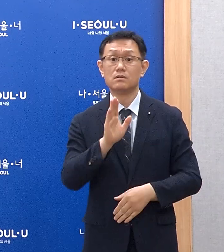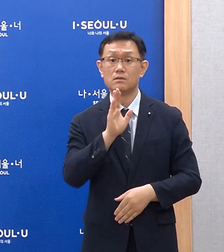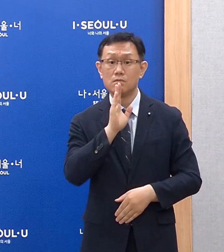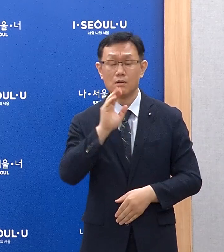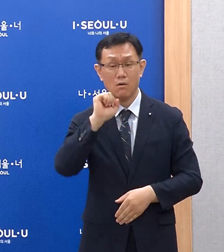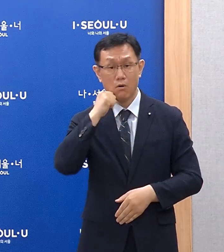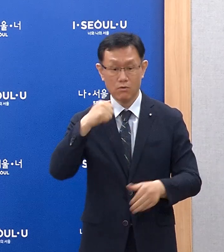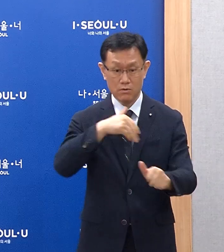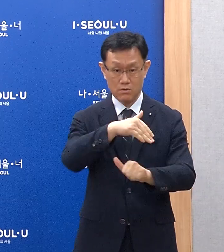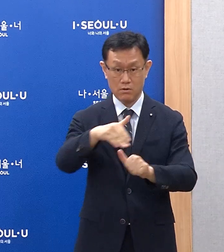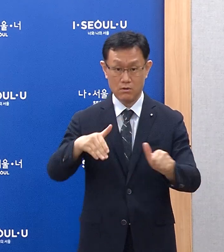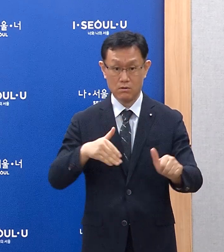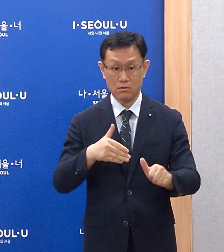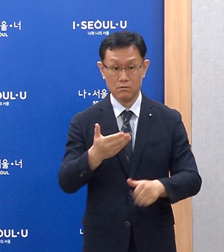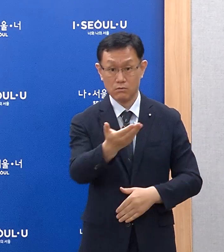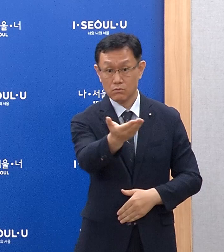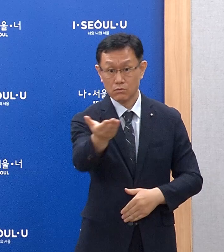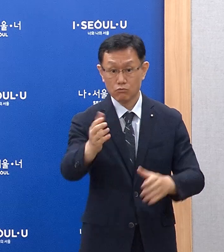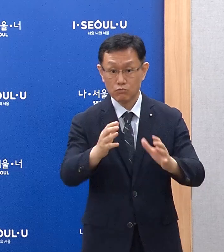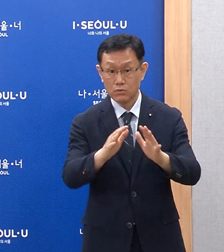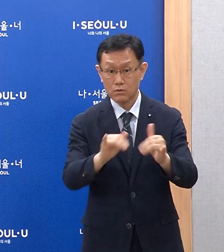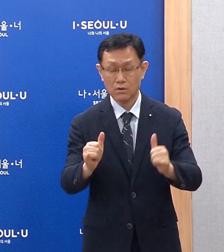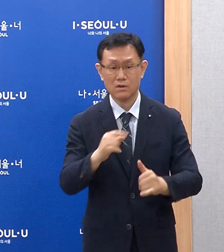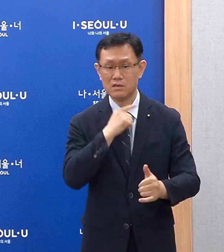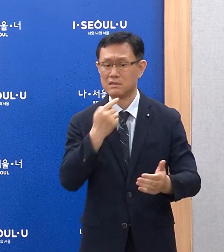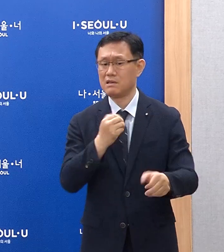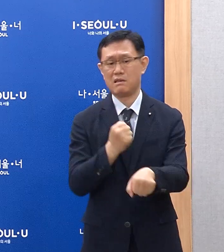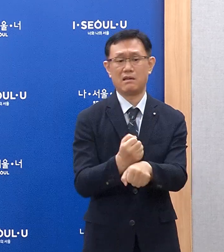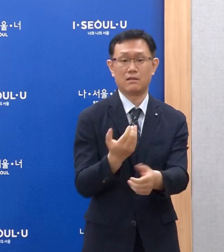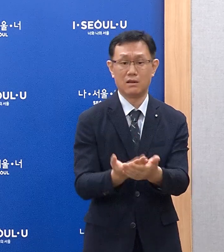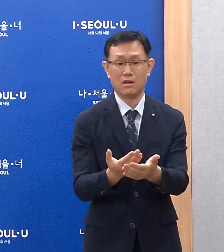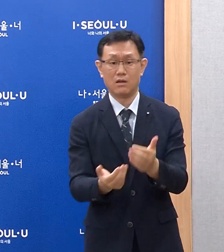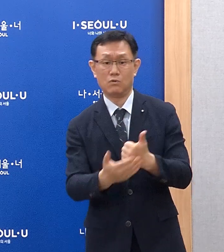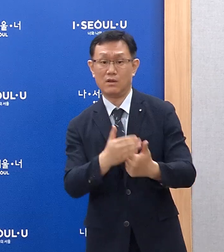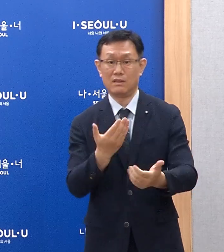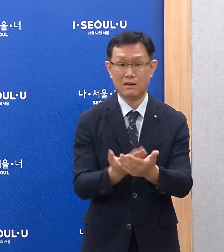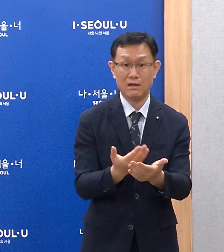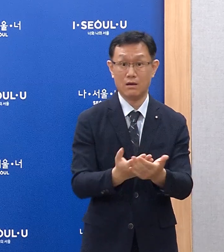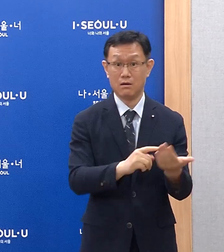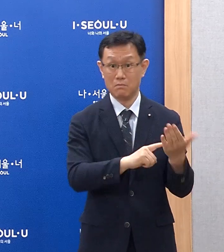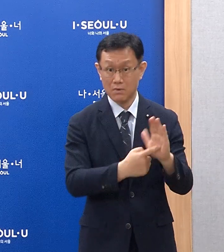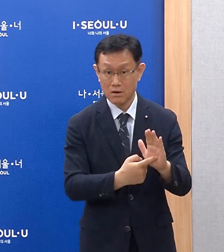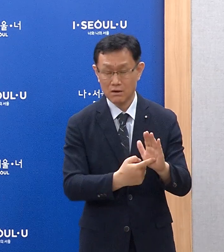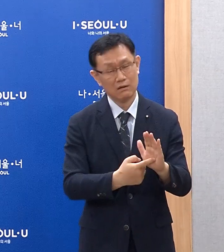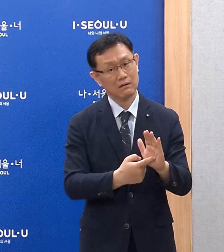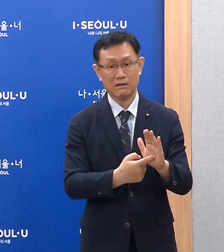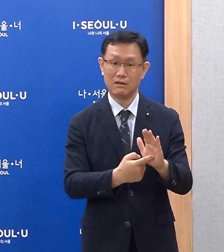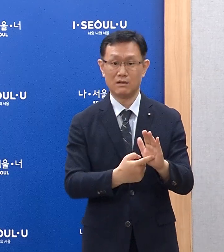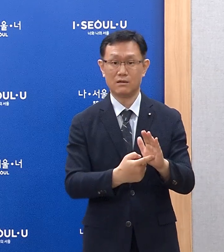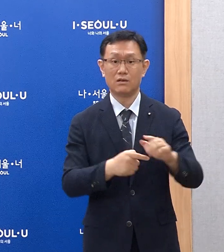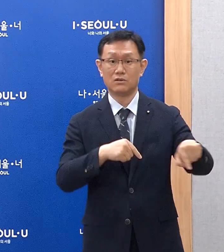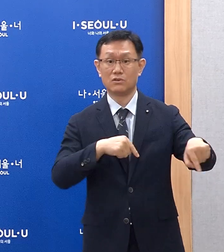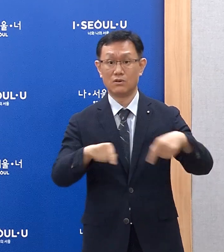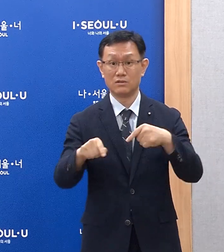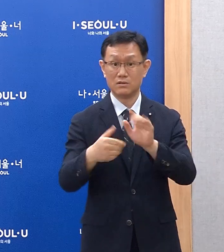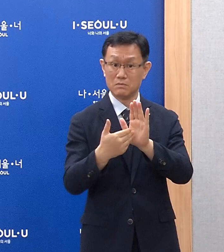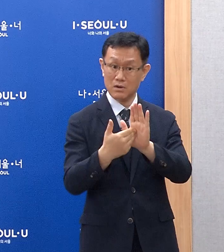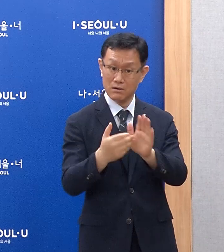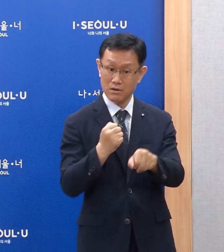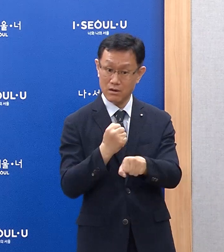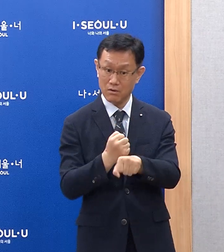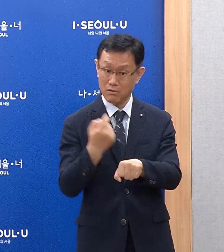국민과 시민 여러분께만 희생을 강요하고 행여라도 방역 전문가의 견해와 다른 정치 방역을 해온 적은